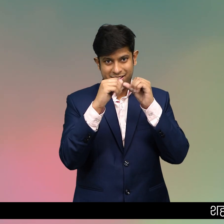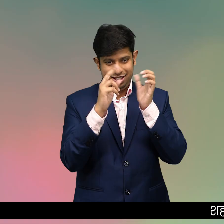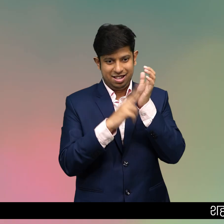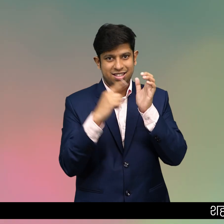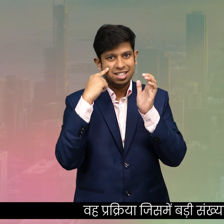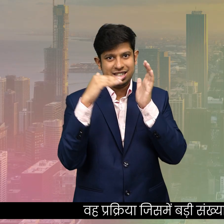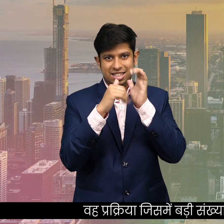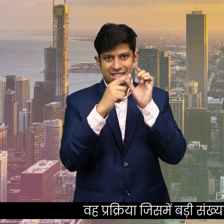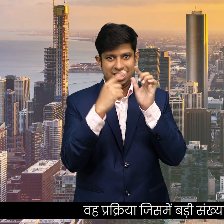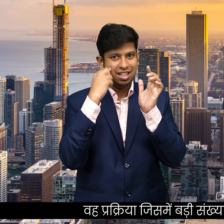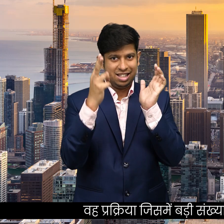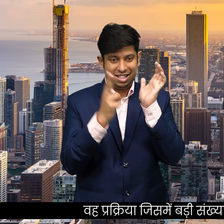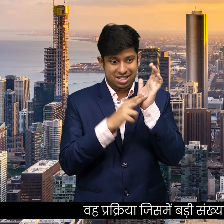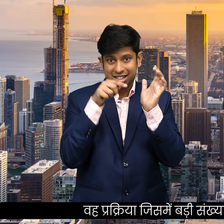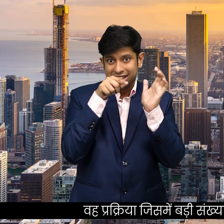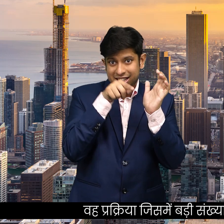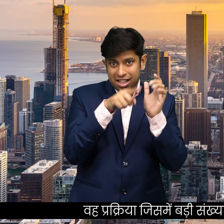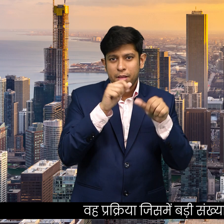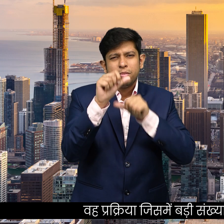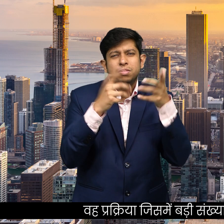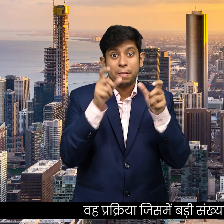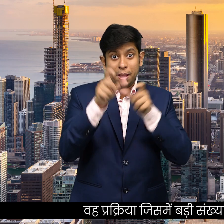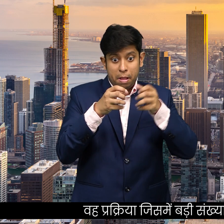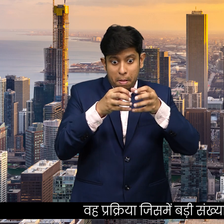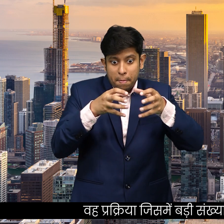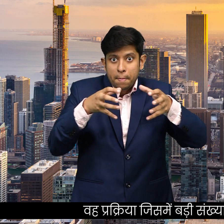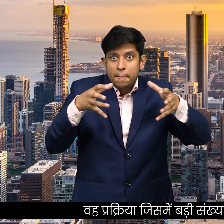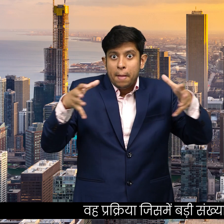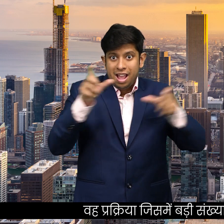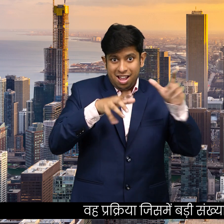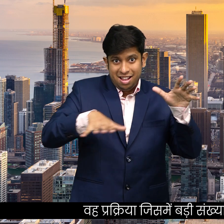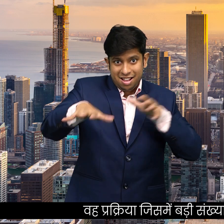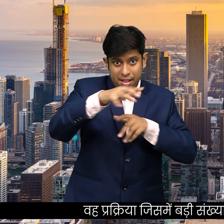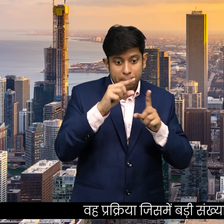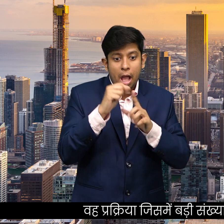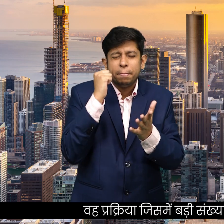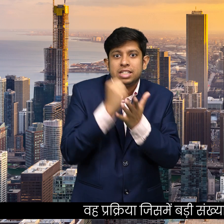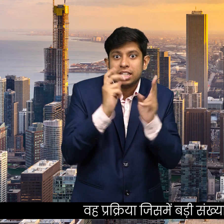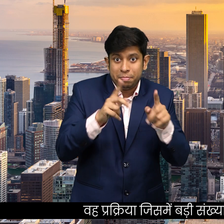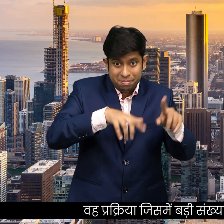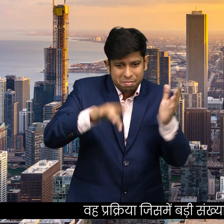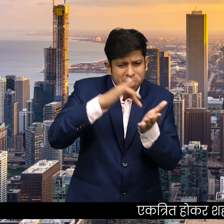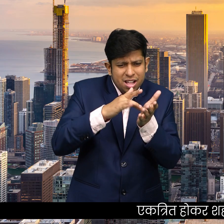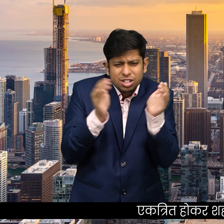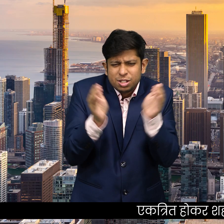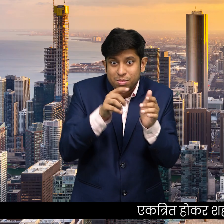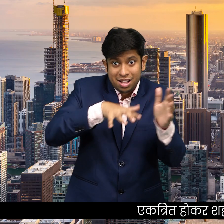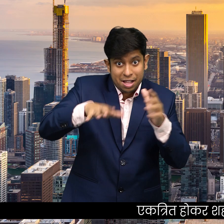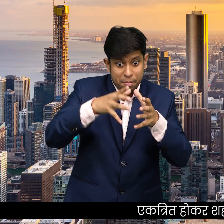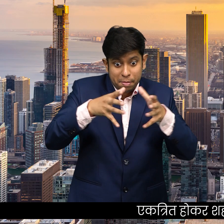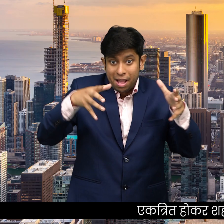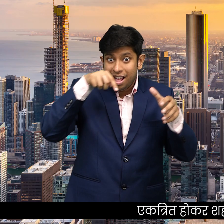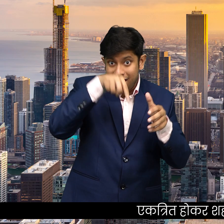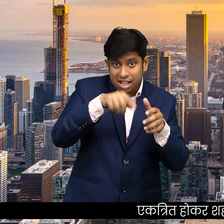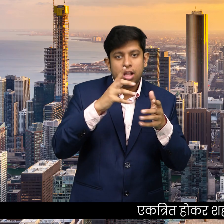शहरीकरण: वह प्रक्रिया जिसमें बड़ी संख्या में लोग स्थायी रूप से छोटे क्षेत्रों में एकत्रित